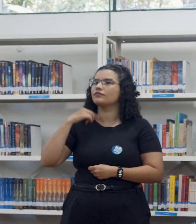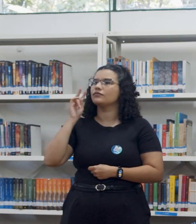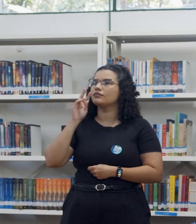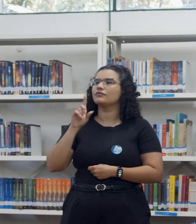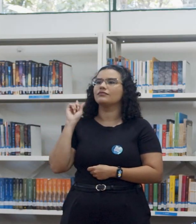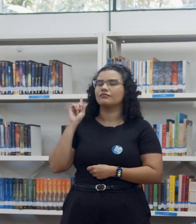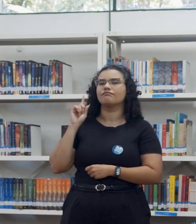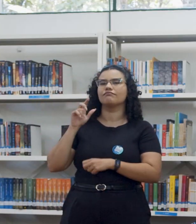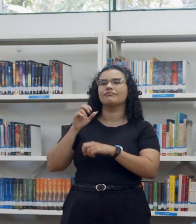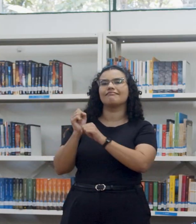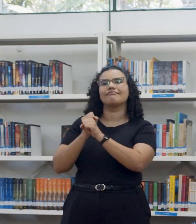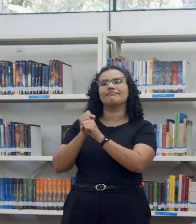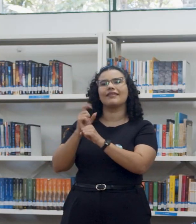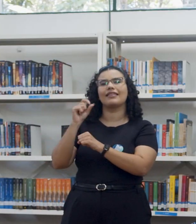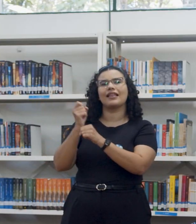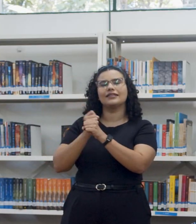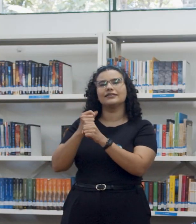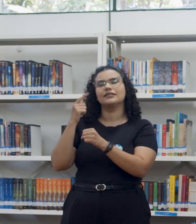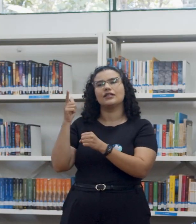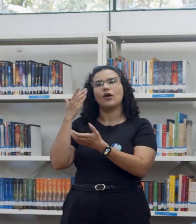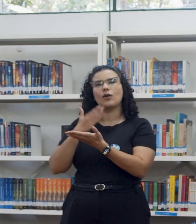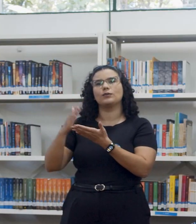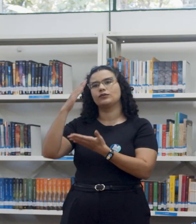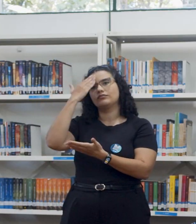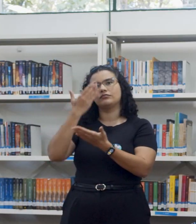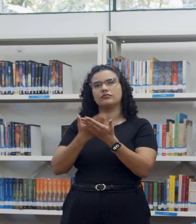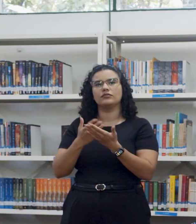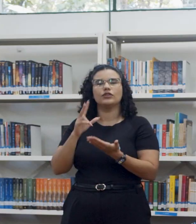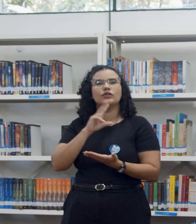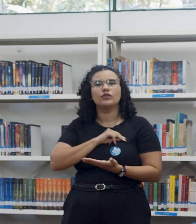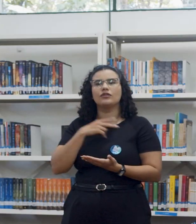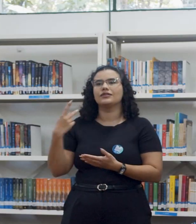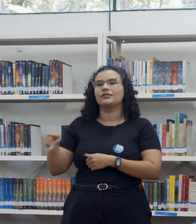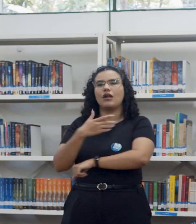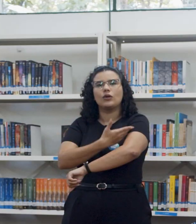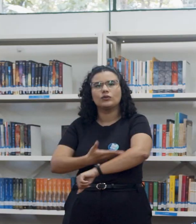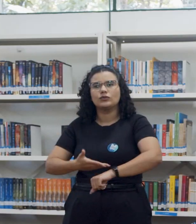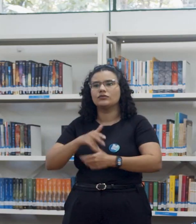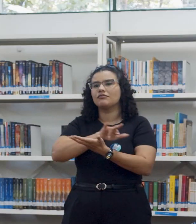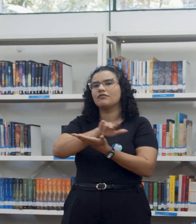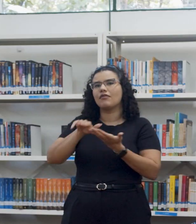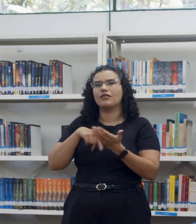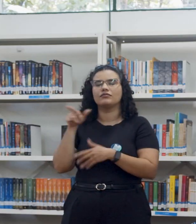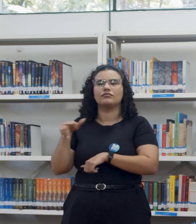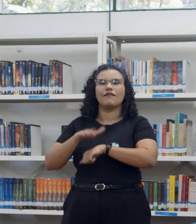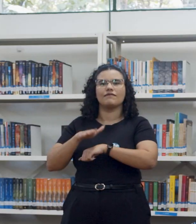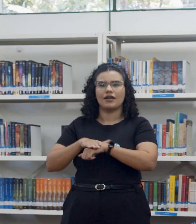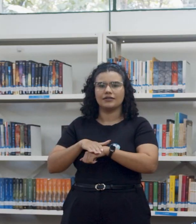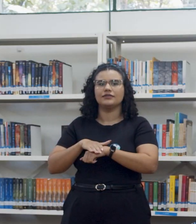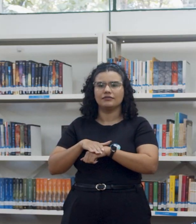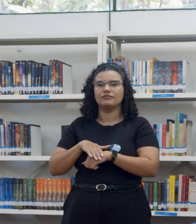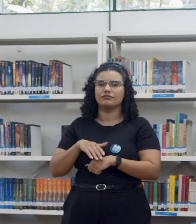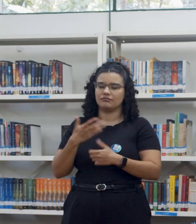10 anos e a ficha começando a cair. Meu Deus, quais manias e maus hábitos você trará? Macaco